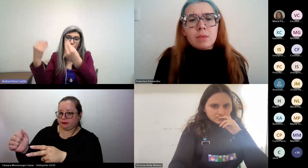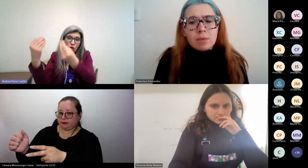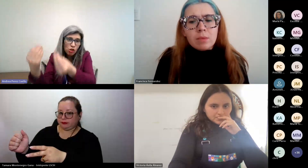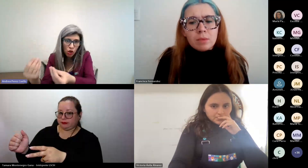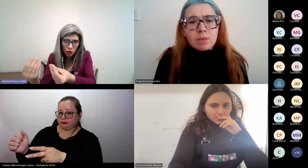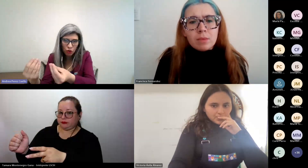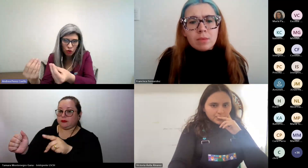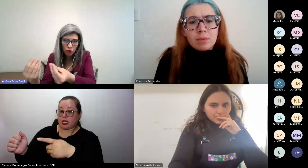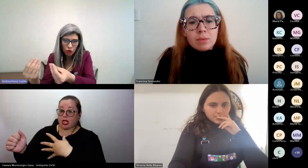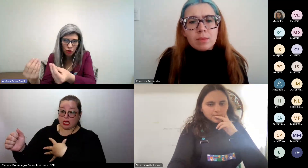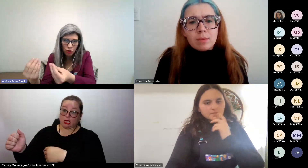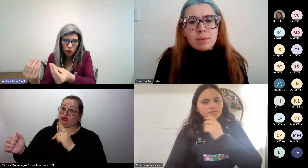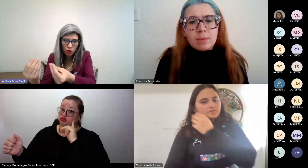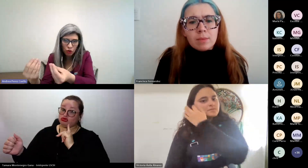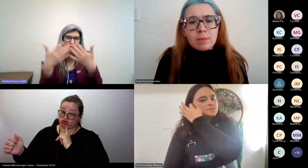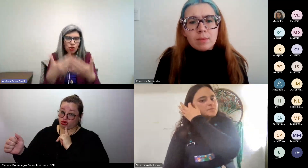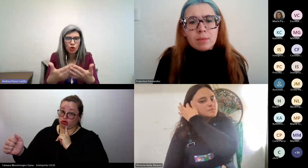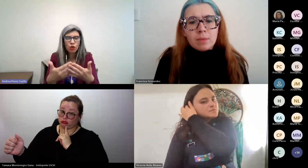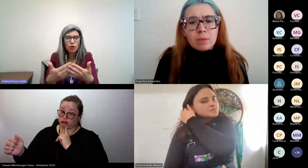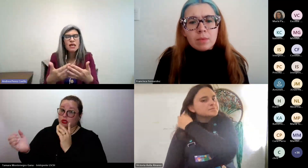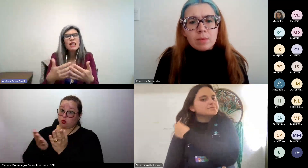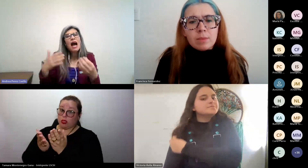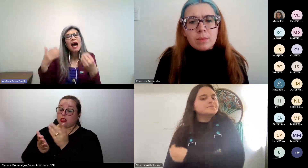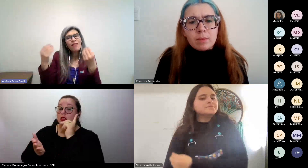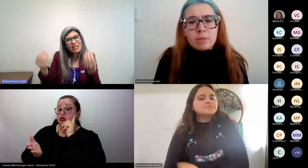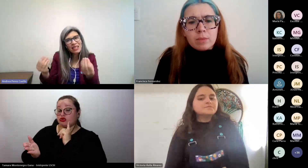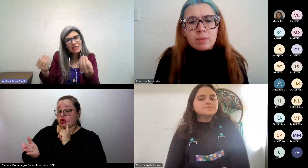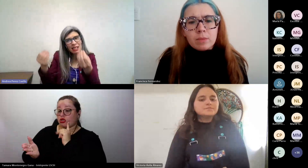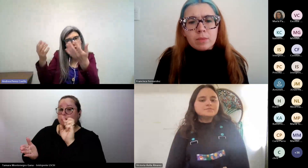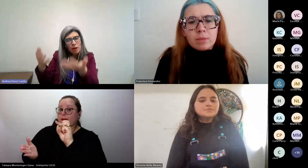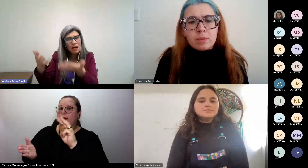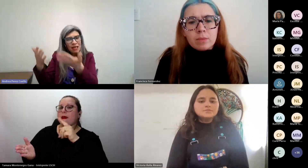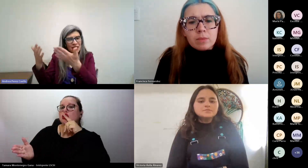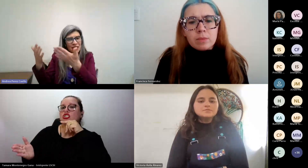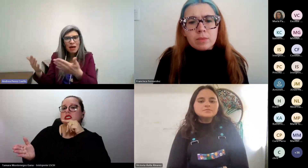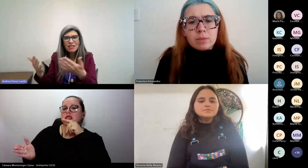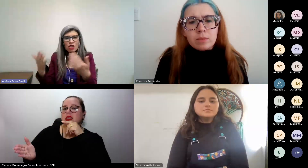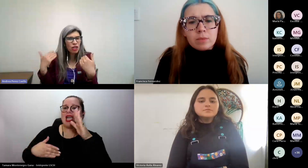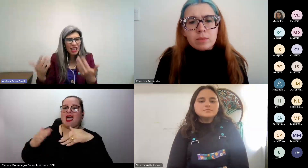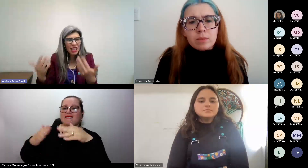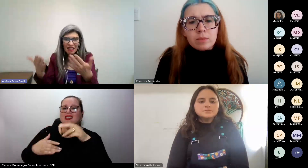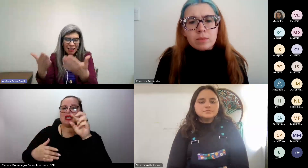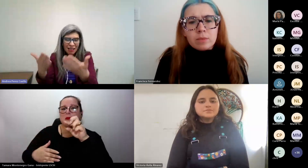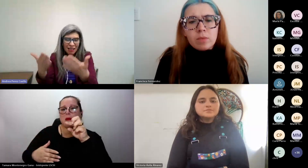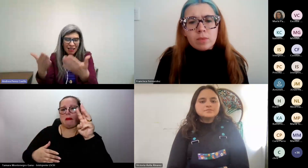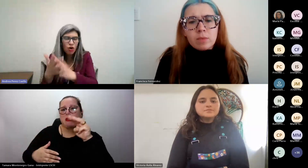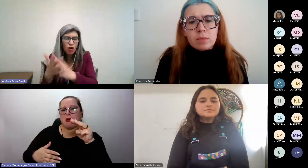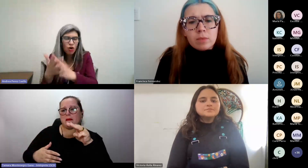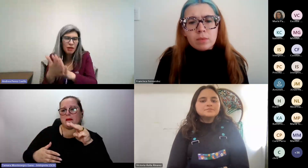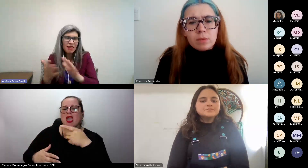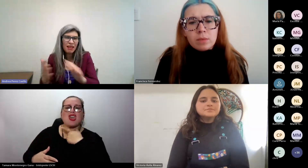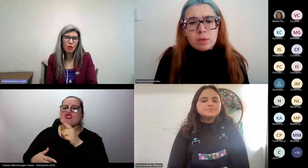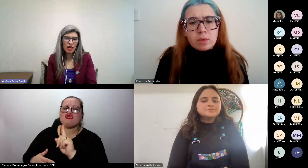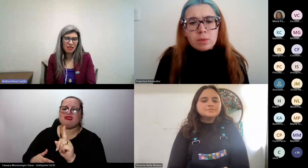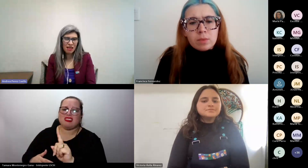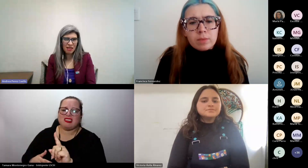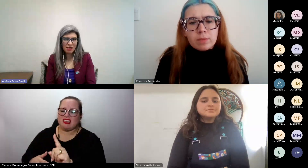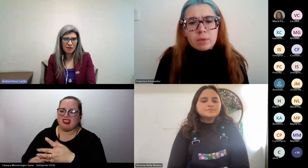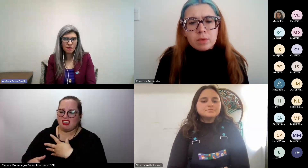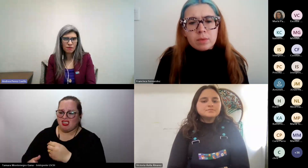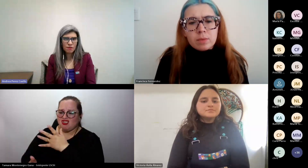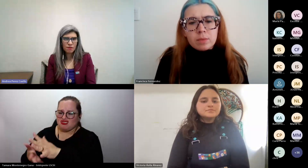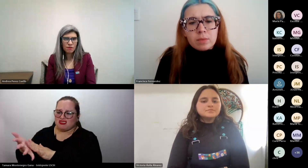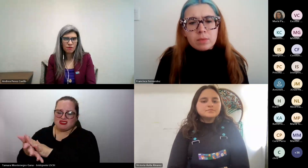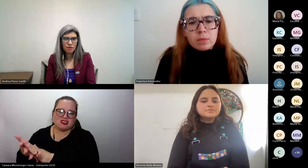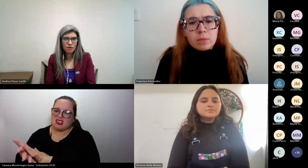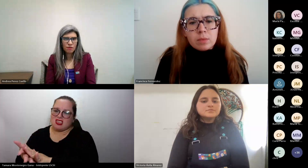y su hijo es sordo, el estudiante es sordo, a veces esos papás y esas mamás no quieren que su hijo aprenda lengua de